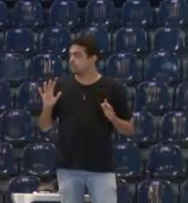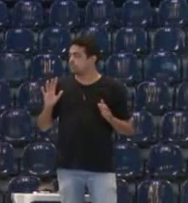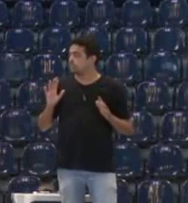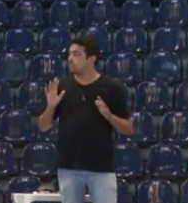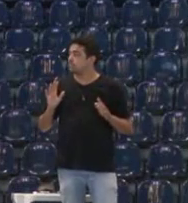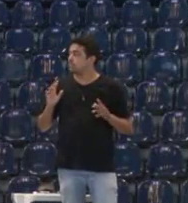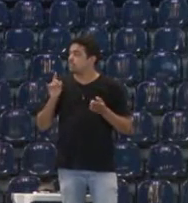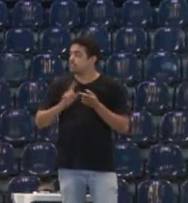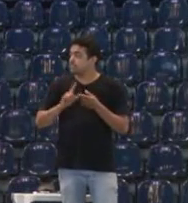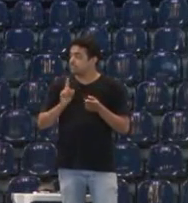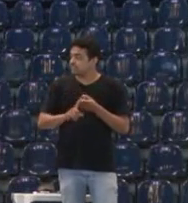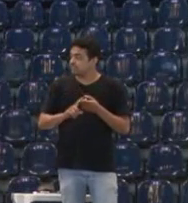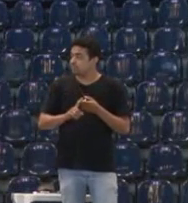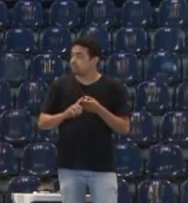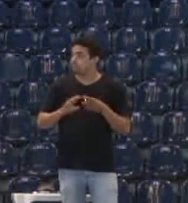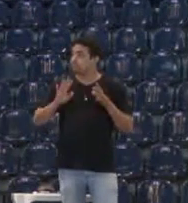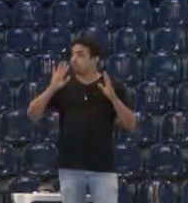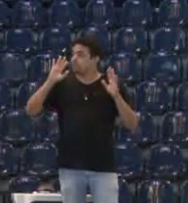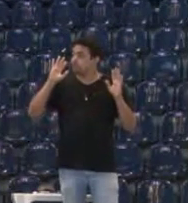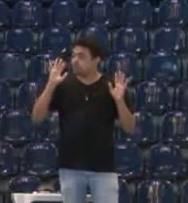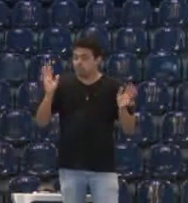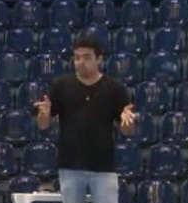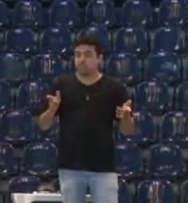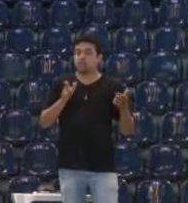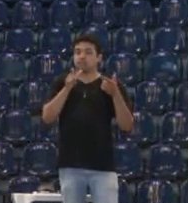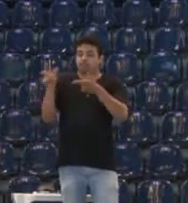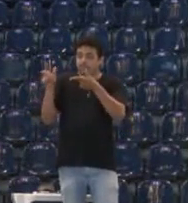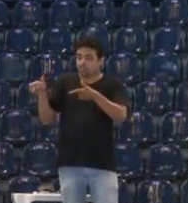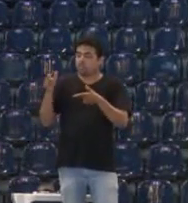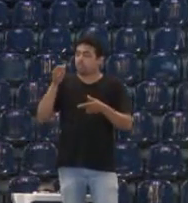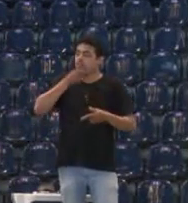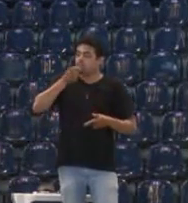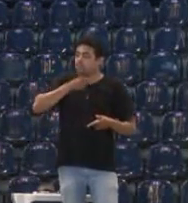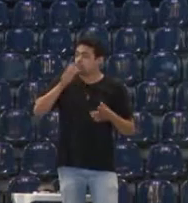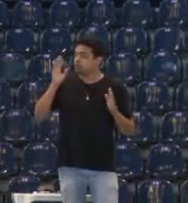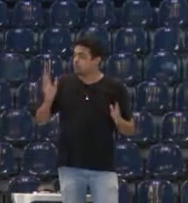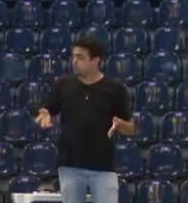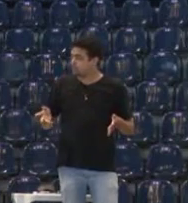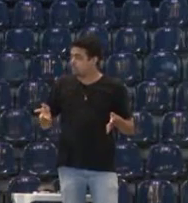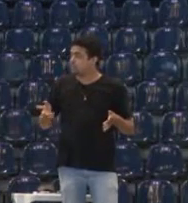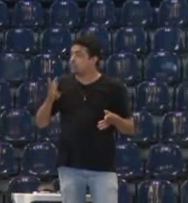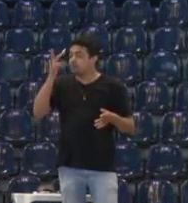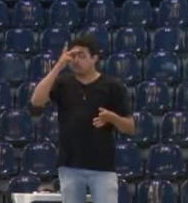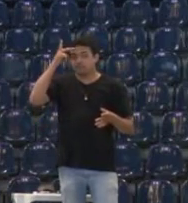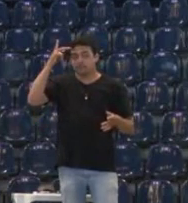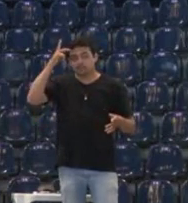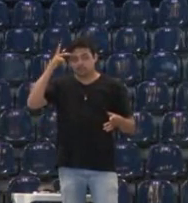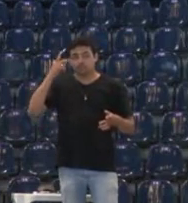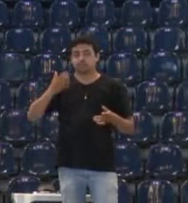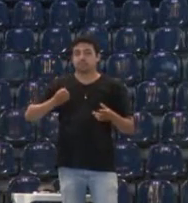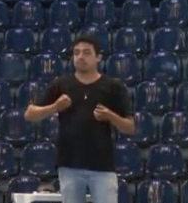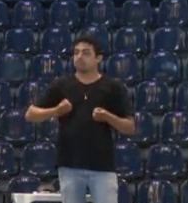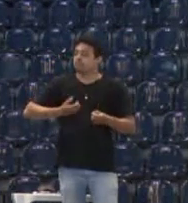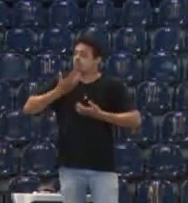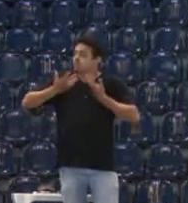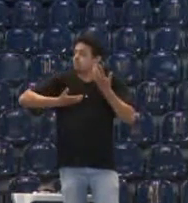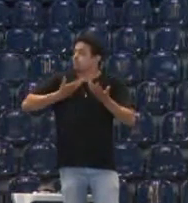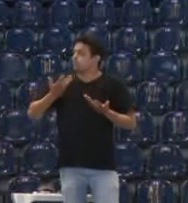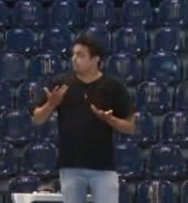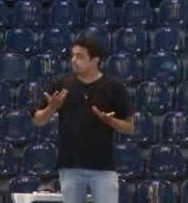uma vez passada a frescura o entusiasmo da frescura